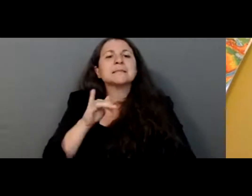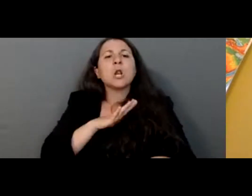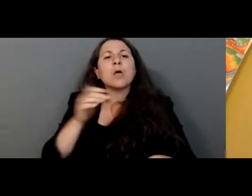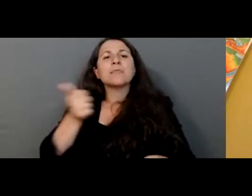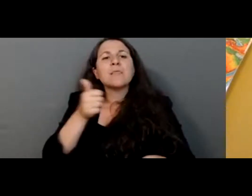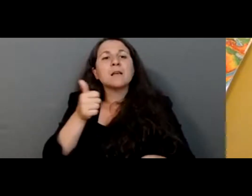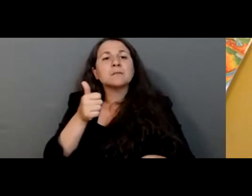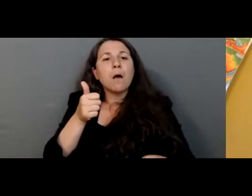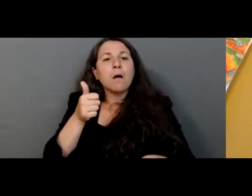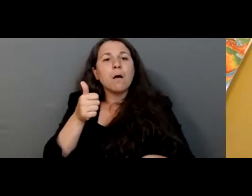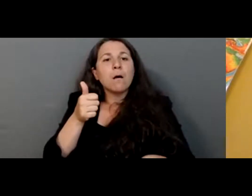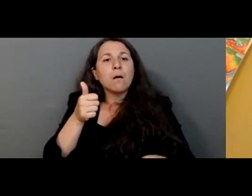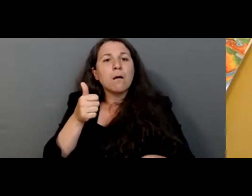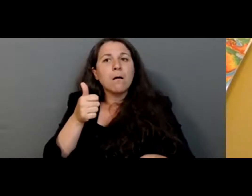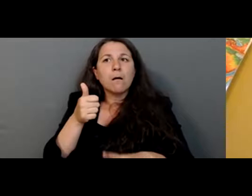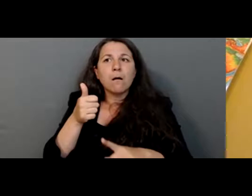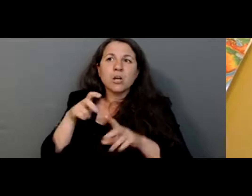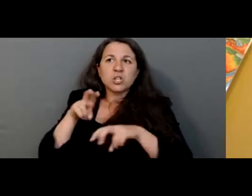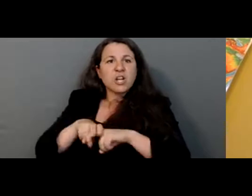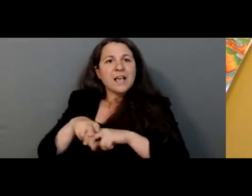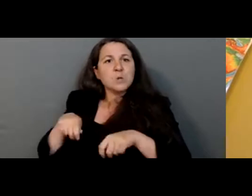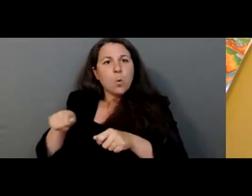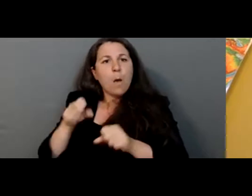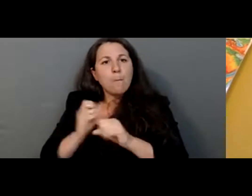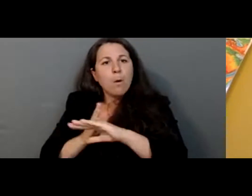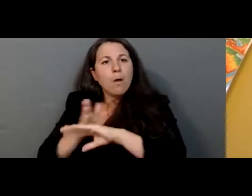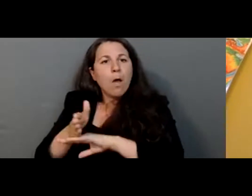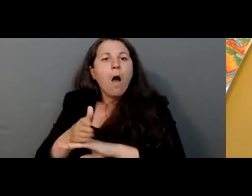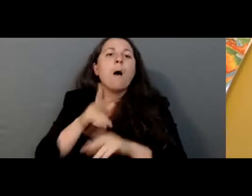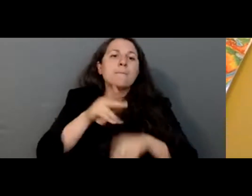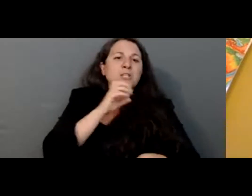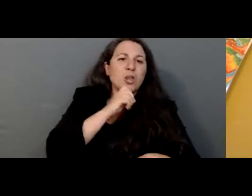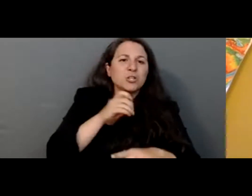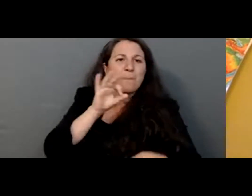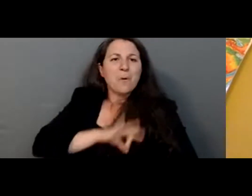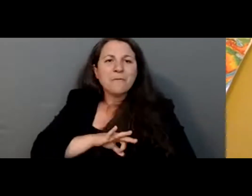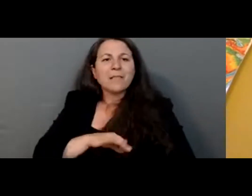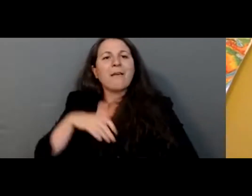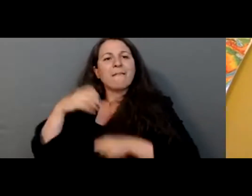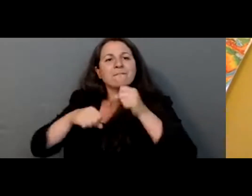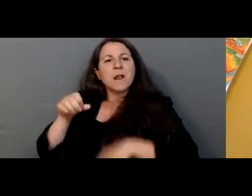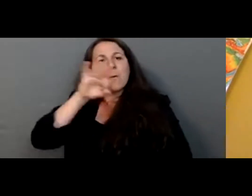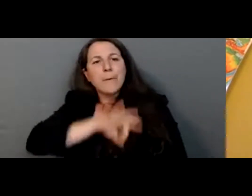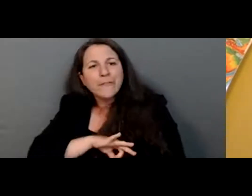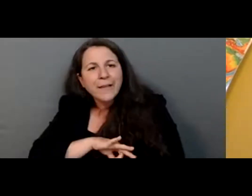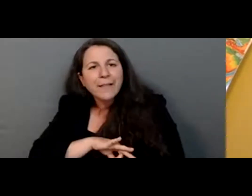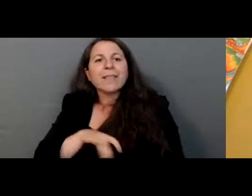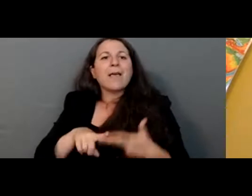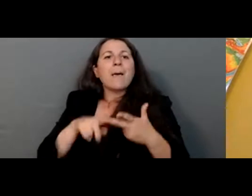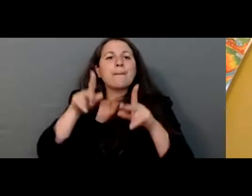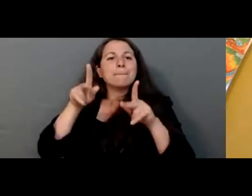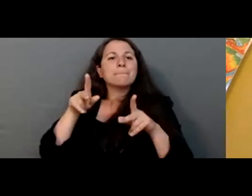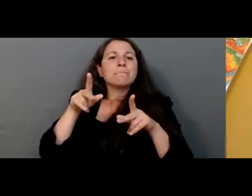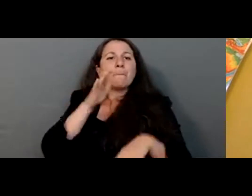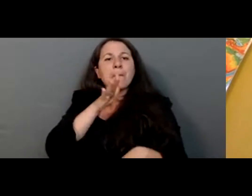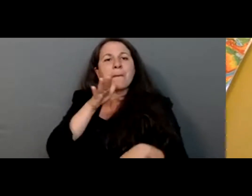la chaise roulante, bien, ça bénéficie aussi aux personnes plus âgées, la personne qui amène sa bicyclette cette journée-là, la personne qui a sa poussette.